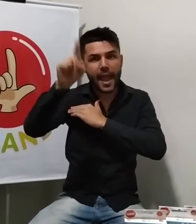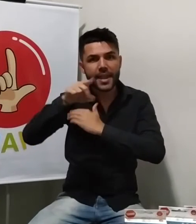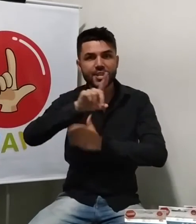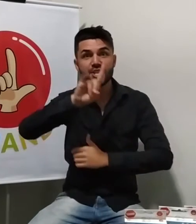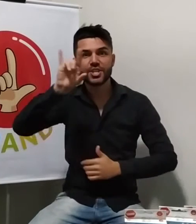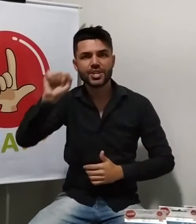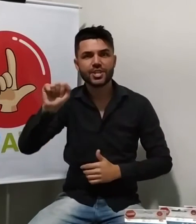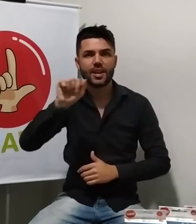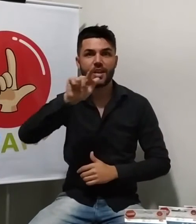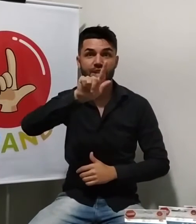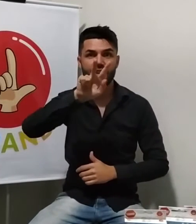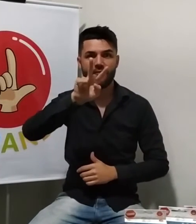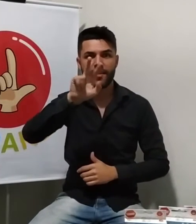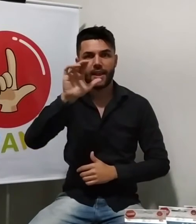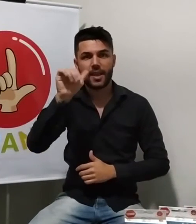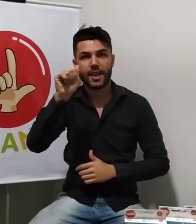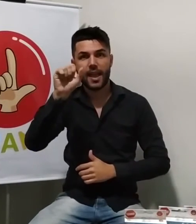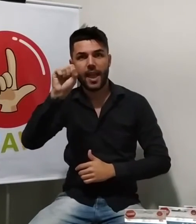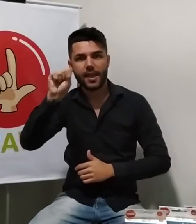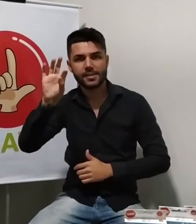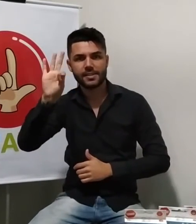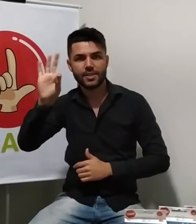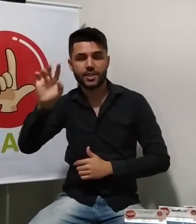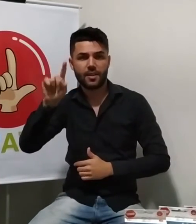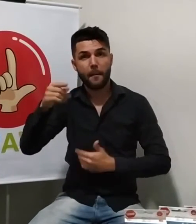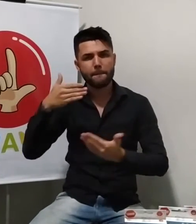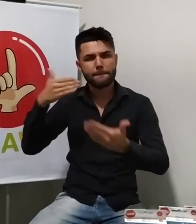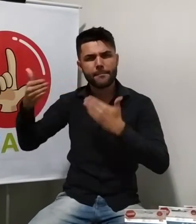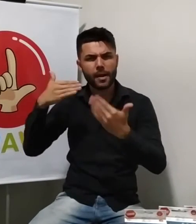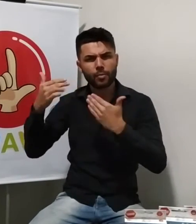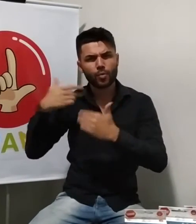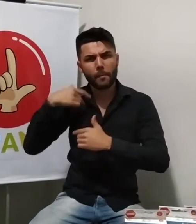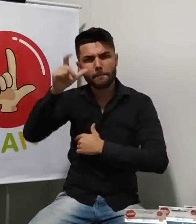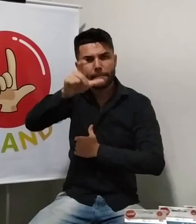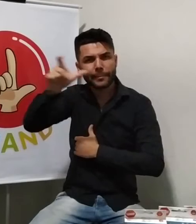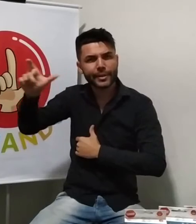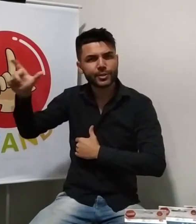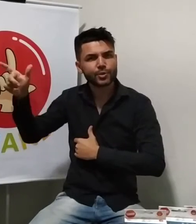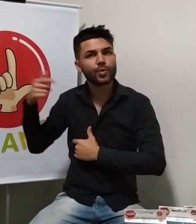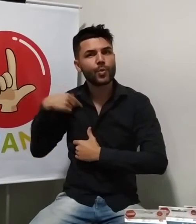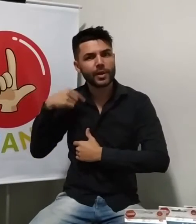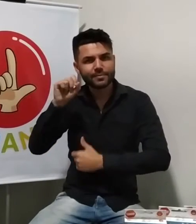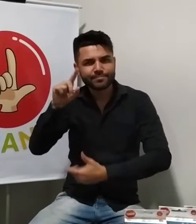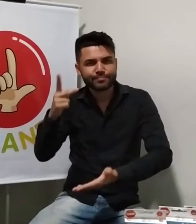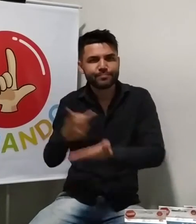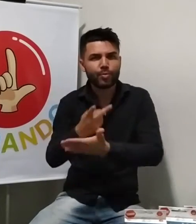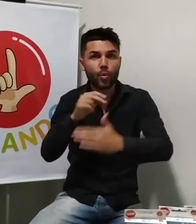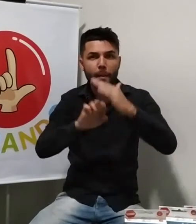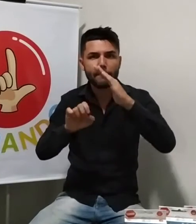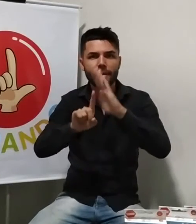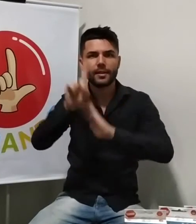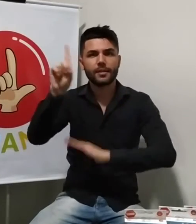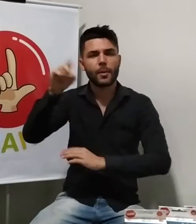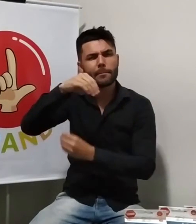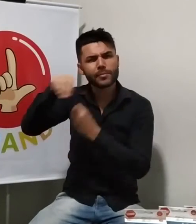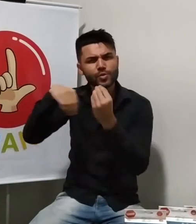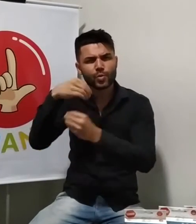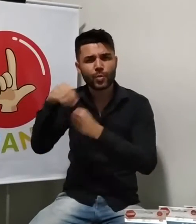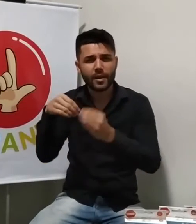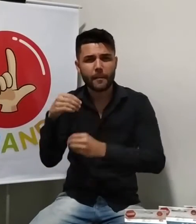está fazendo acontecer. No episódio de hoje, vamos ter uma mistura muito rara: pão de queijo com samba. É isso mesmo, nós estamos recebendo